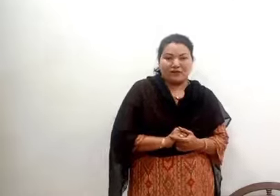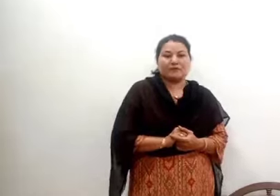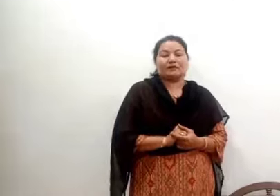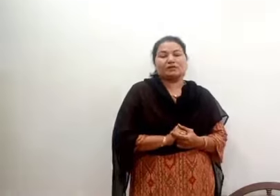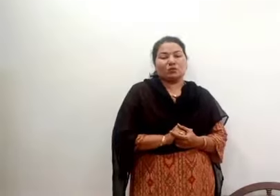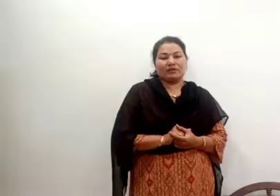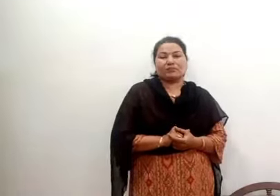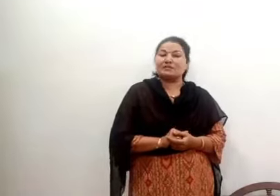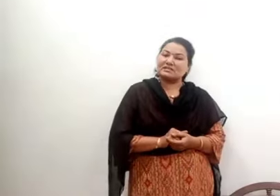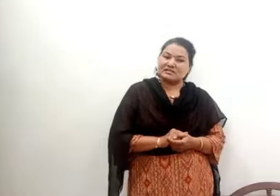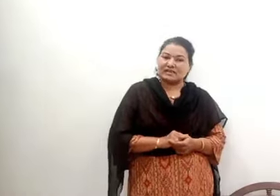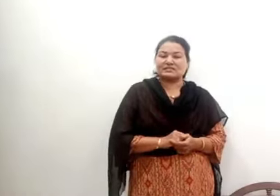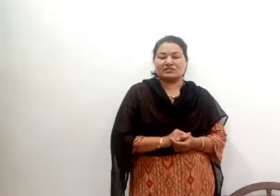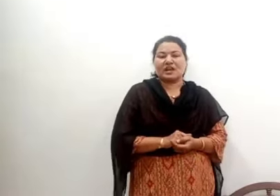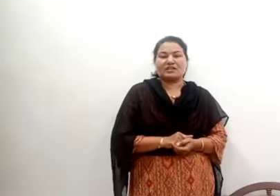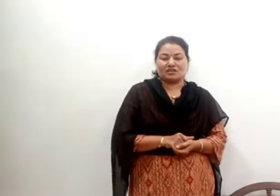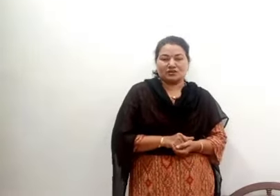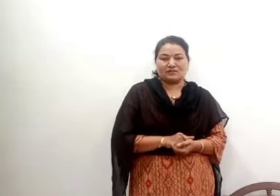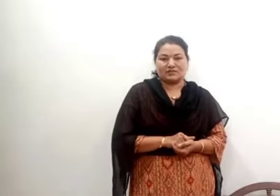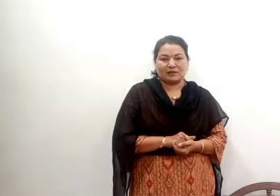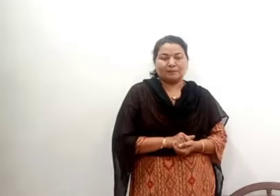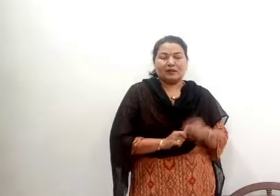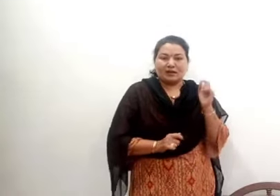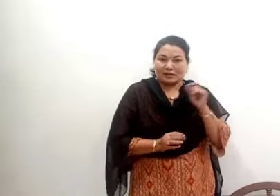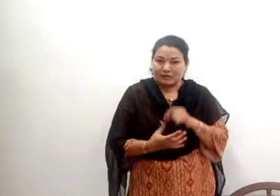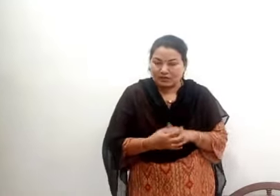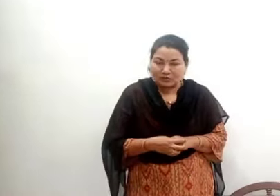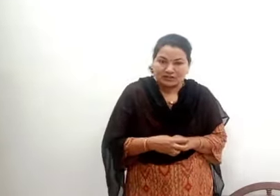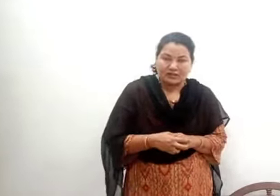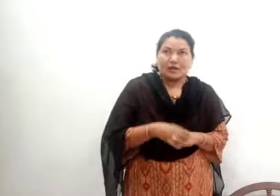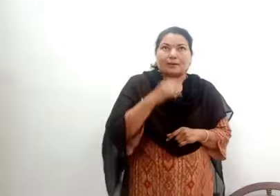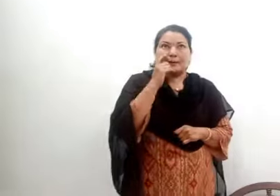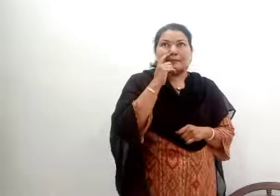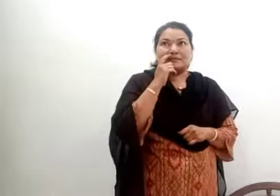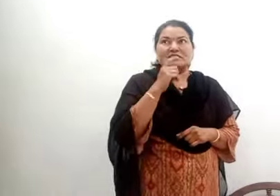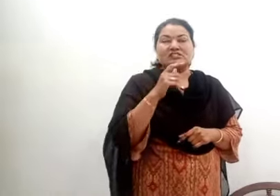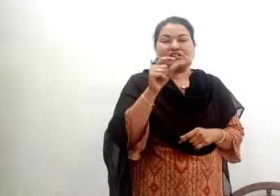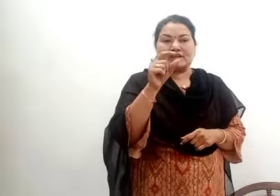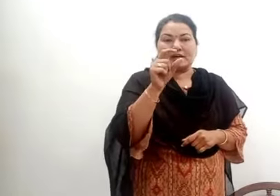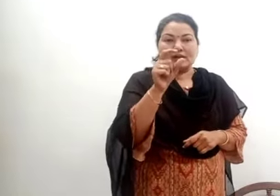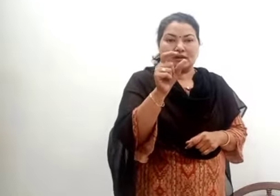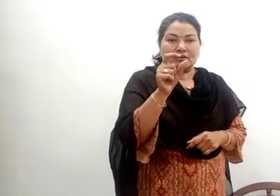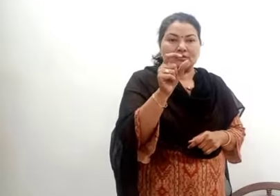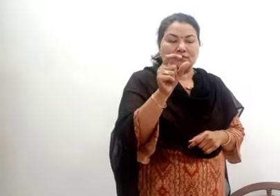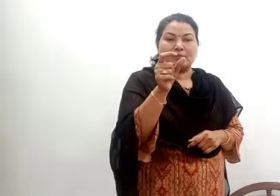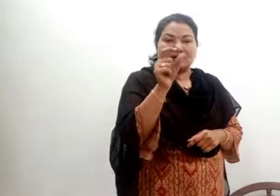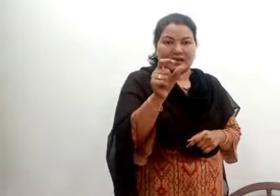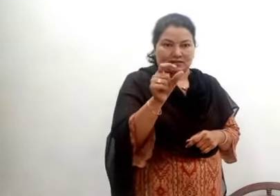fiber only. Muscle cells जे आहेत त्यांच्यामध्येच आहे. Let me tell you one thing. मसल्सचे जे फायबर आहेत